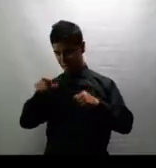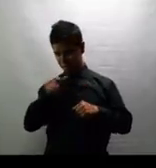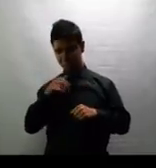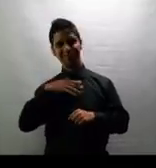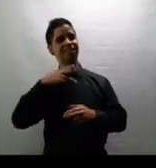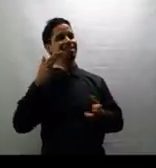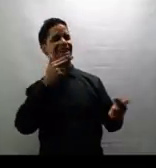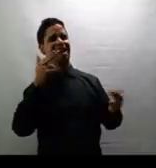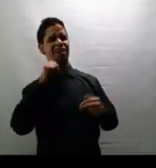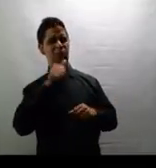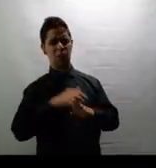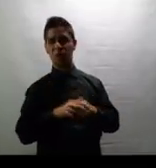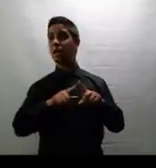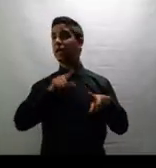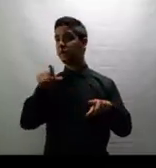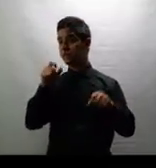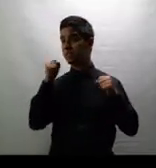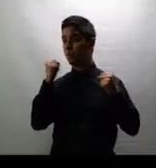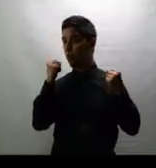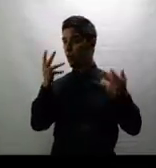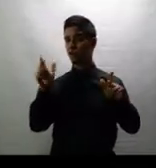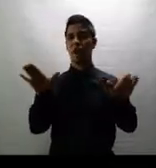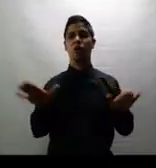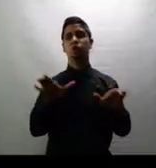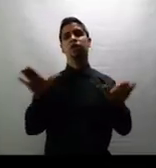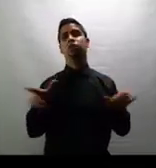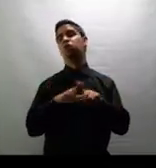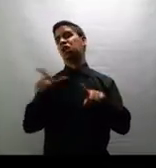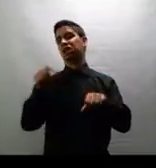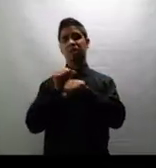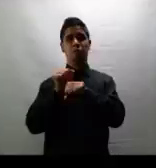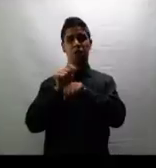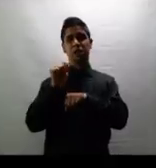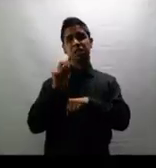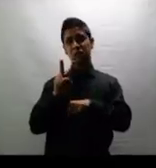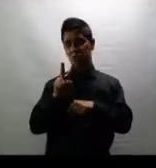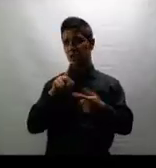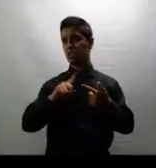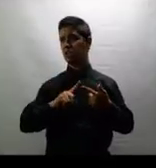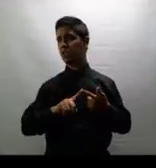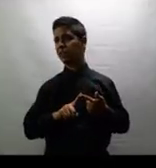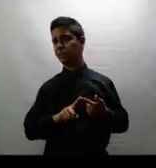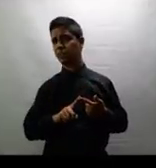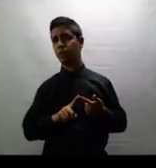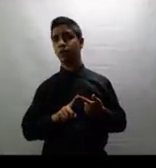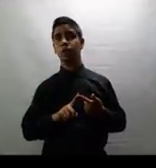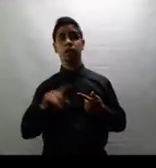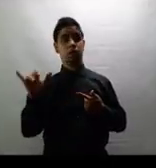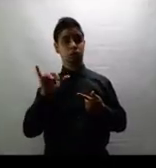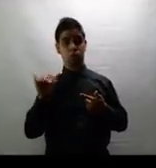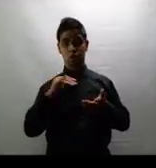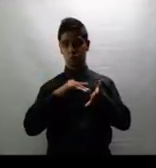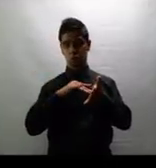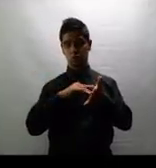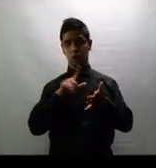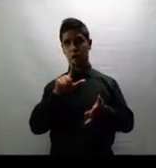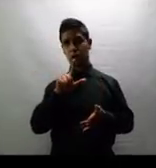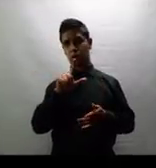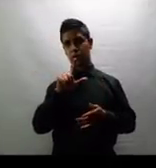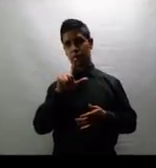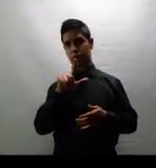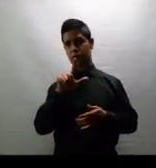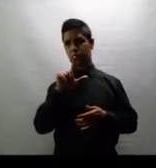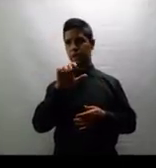no él hizo muchas cosas y trabajó en televisión y bueno estudio en letra es lo que ves que yo lo